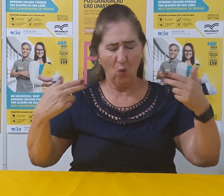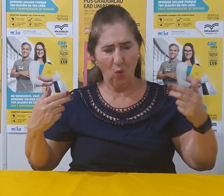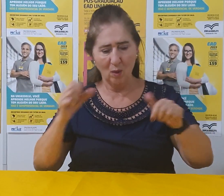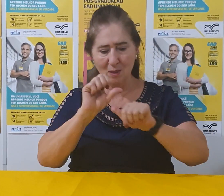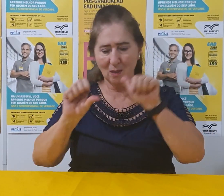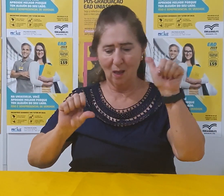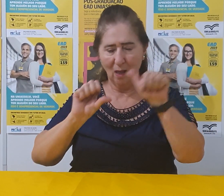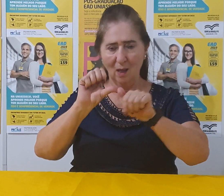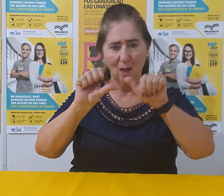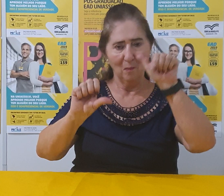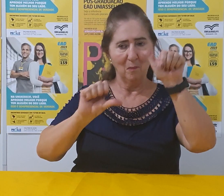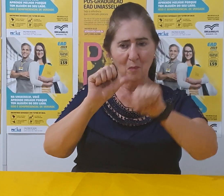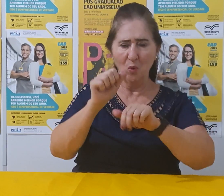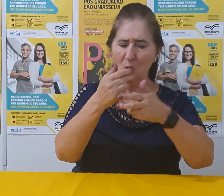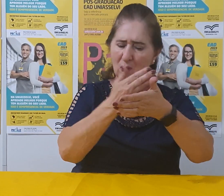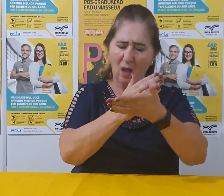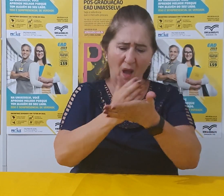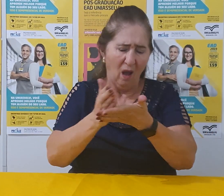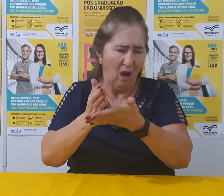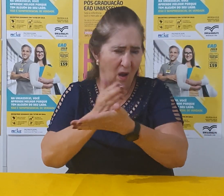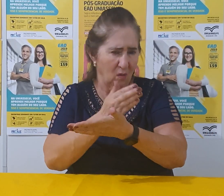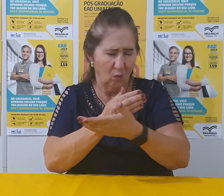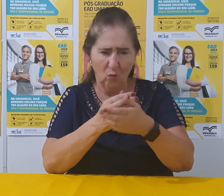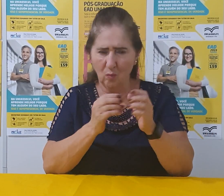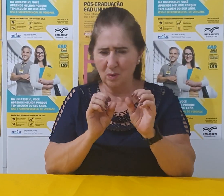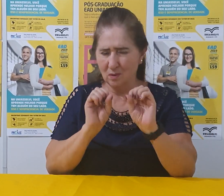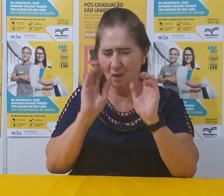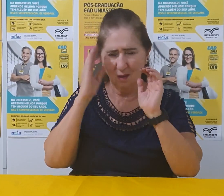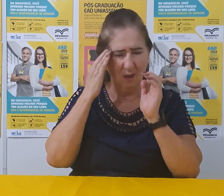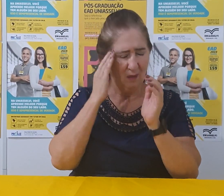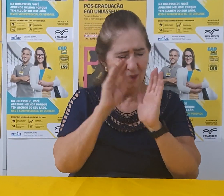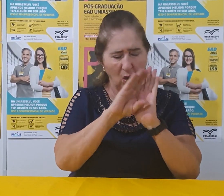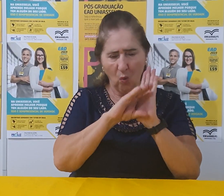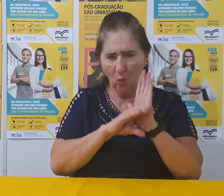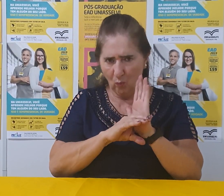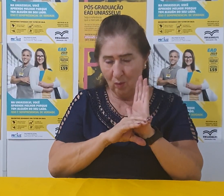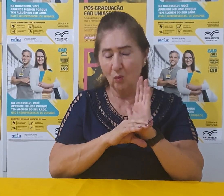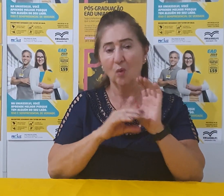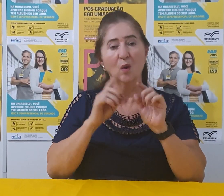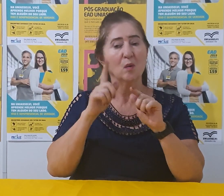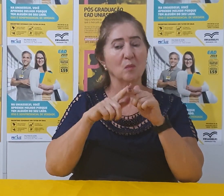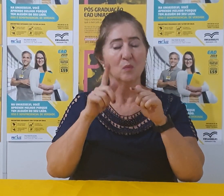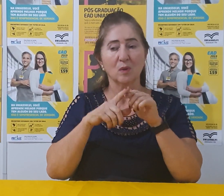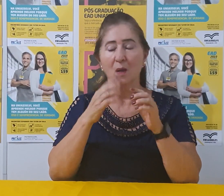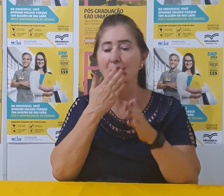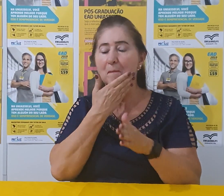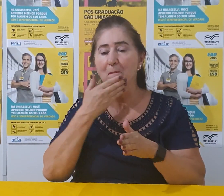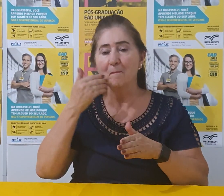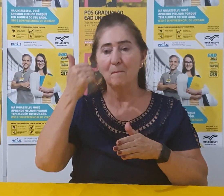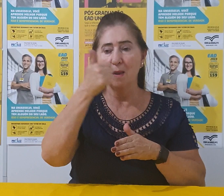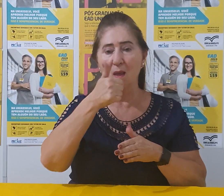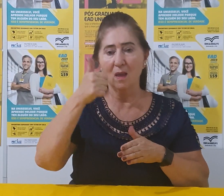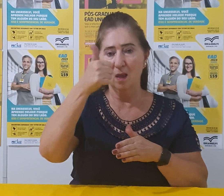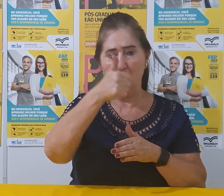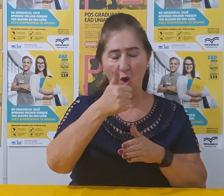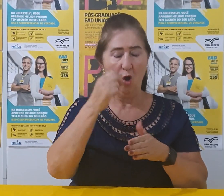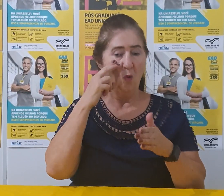para que haja uma compreensão do conteúdo ministrado. Desta forma, favorecer o uso de materiais visuais tende a ser